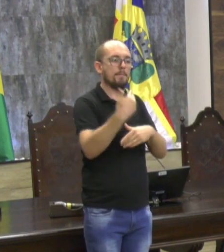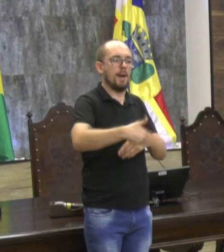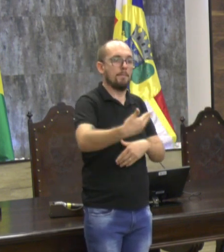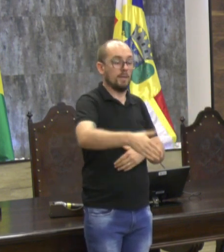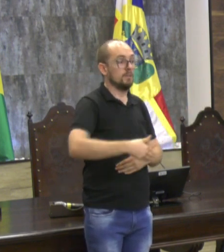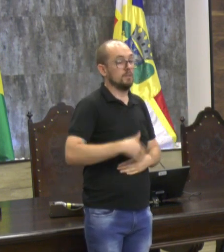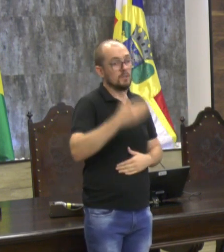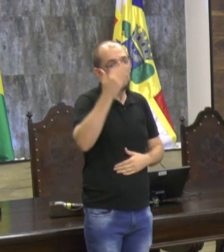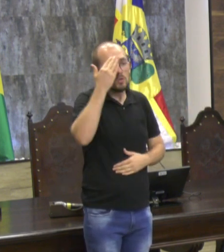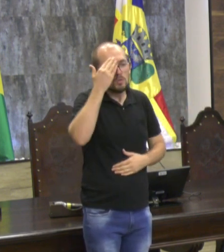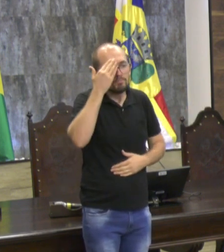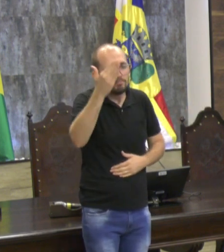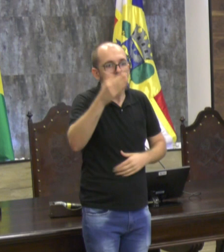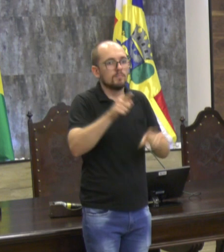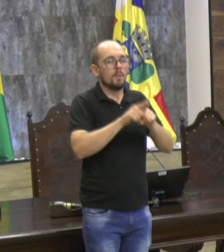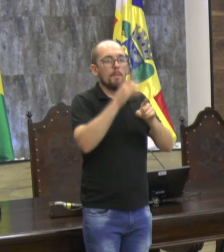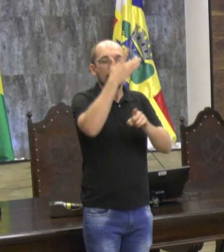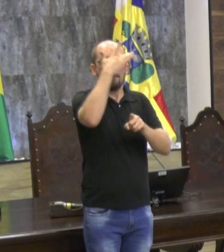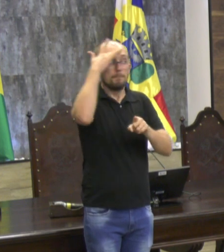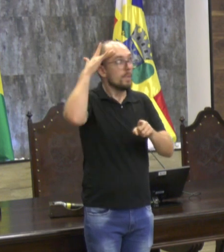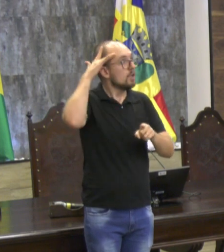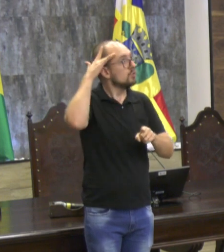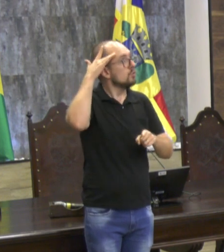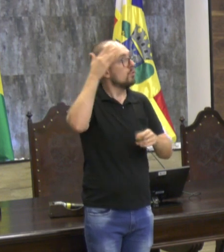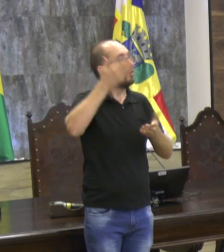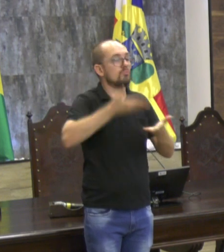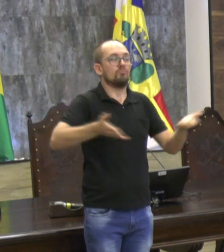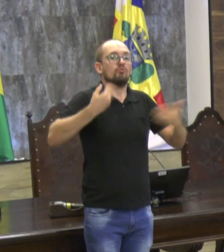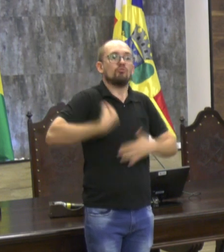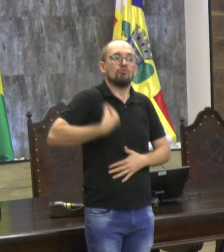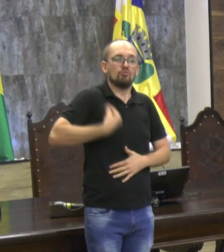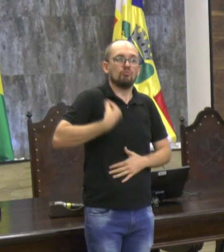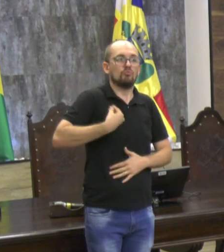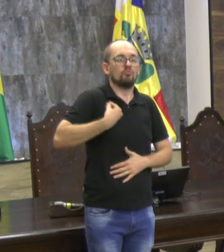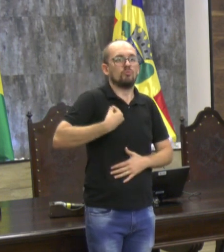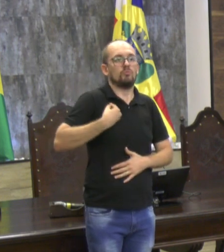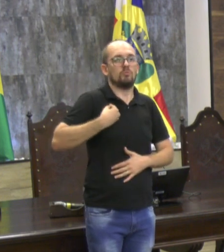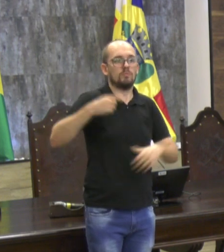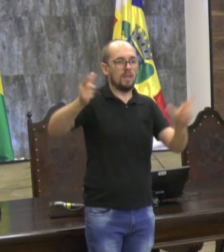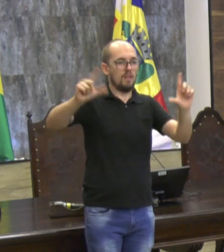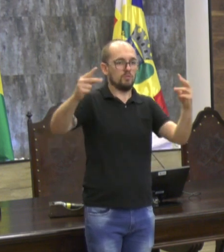agradeço a audiência, né, o carinho de você que esteve conosco, nos acompanhando